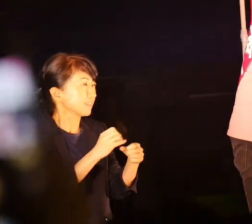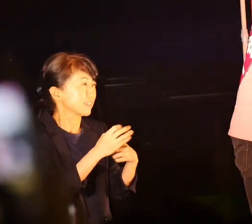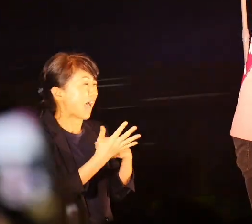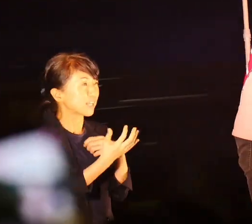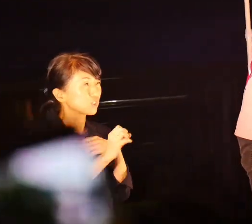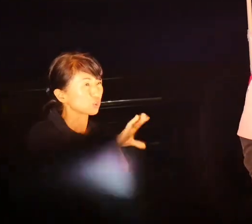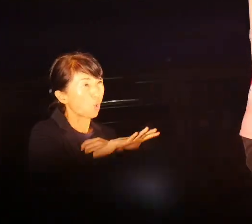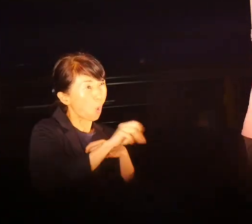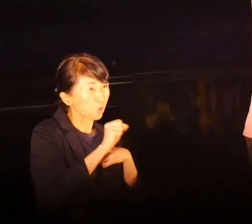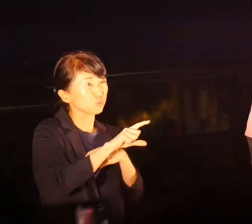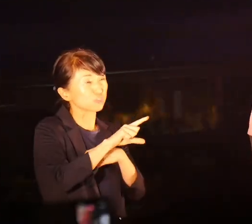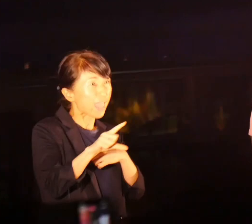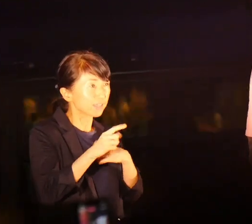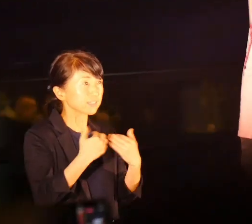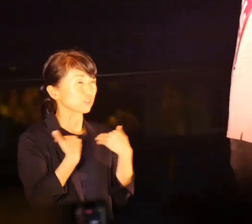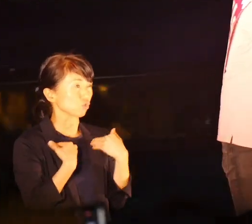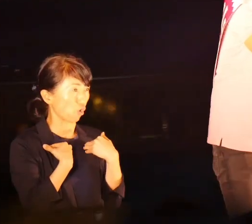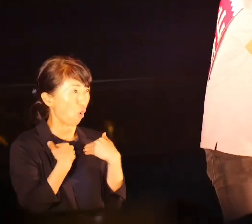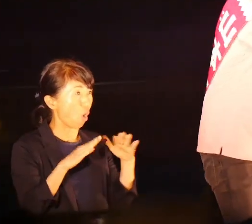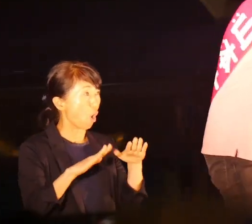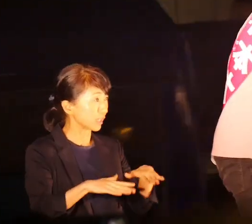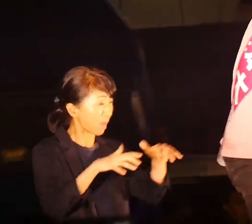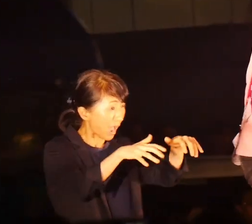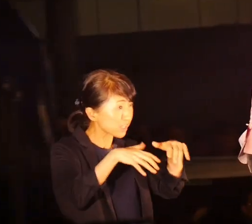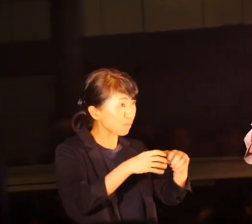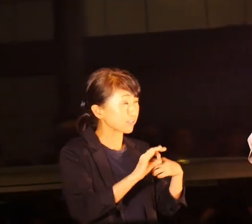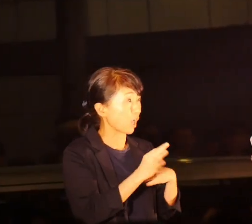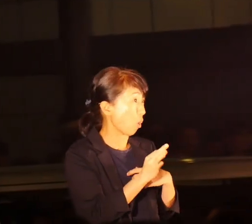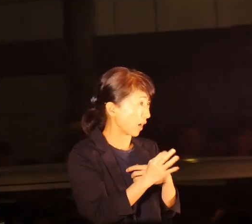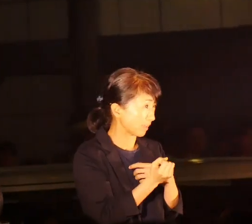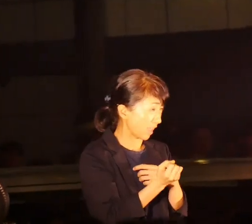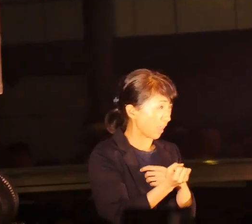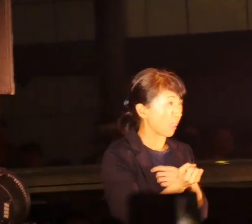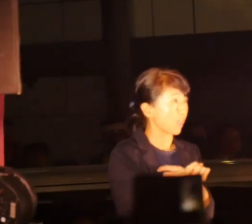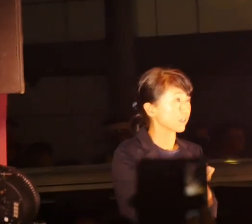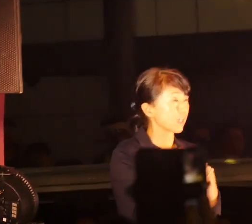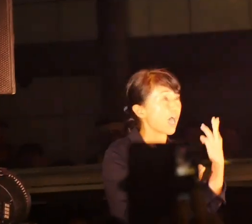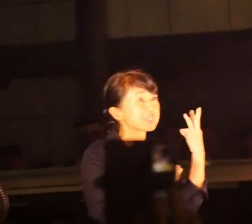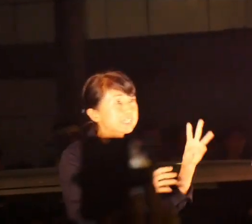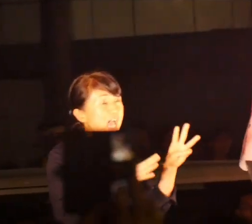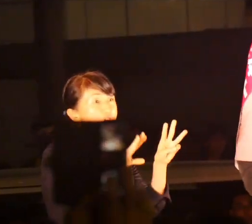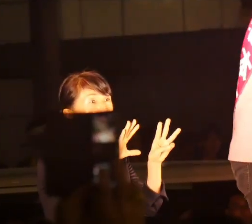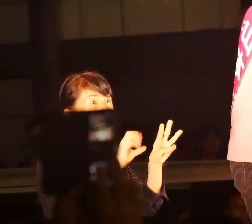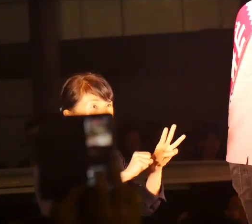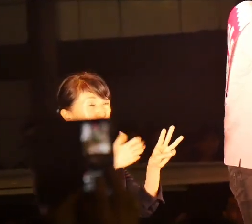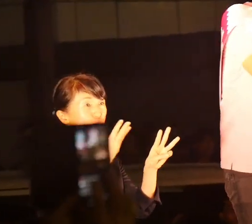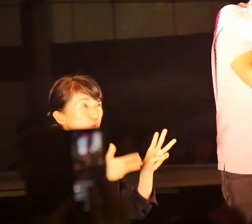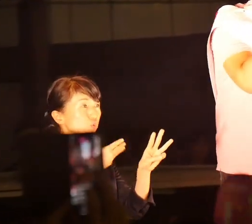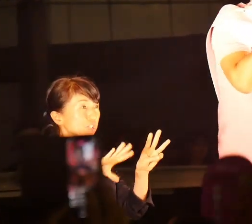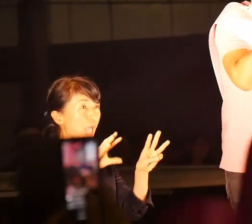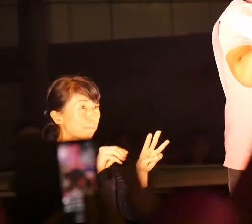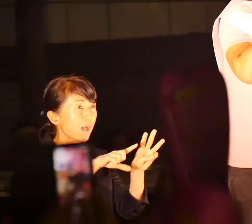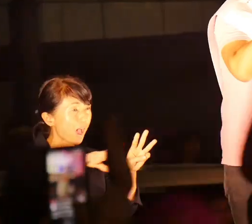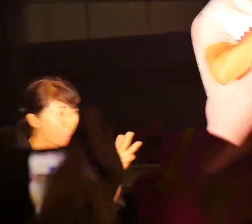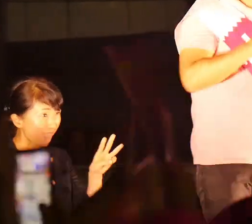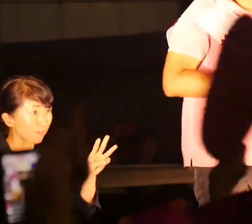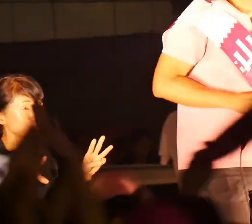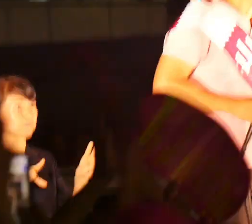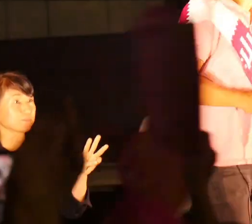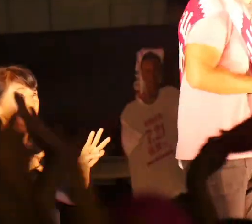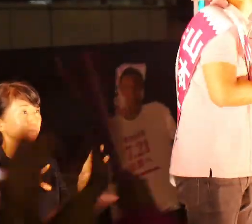要。現在までで集まったお金3億9000万円ですって。